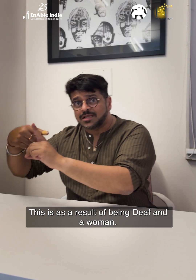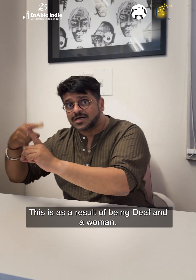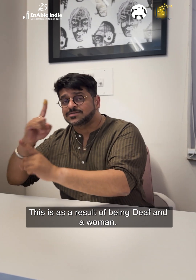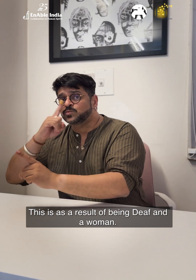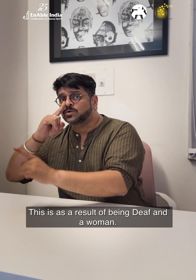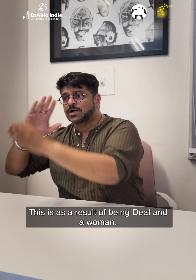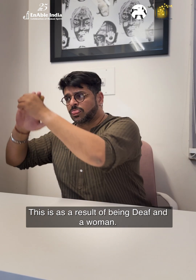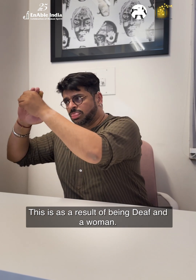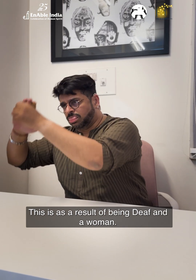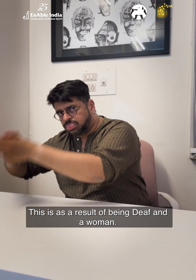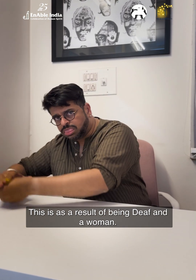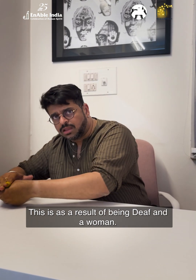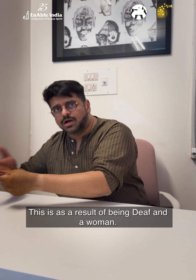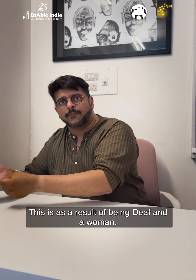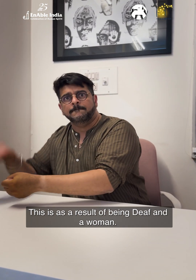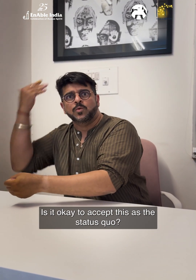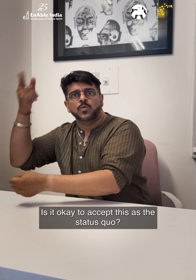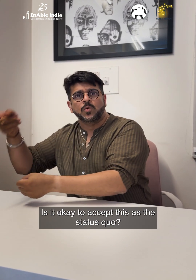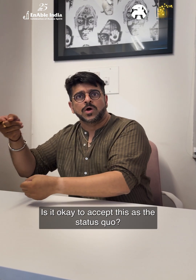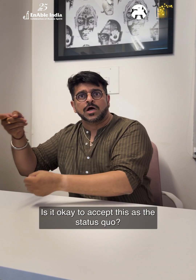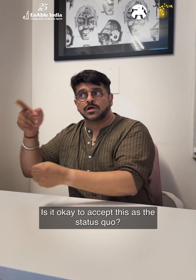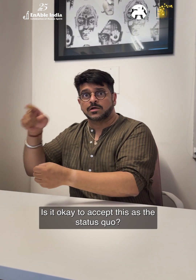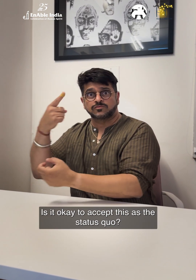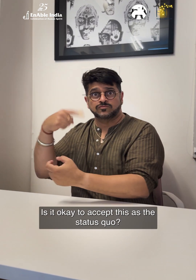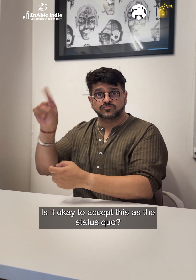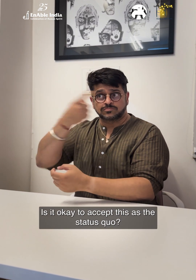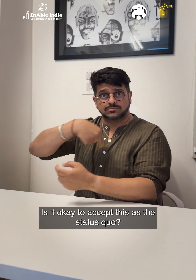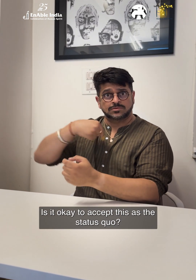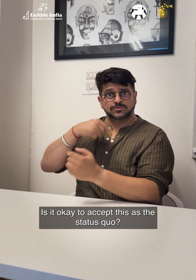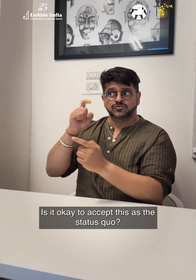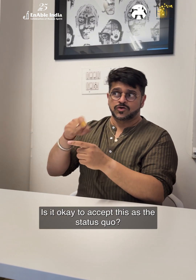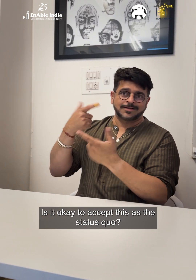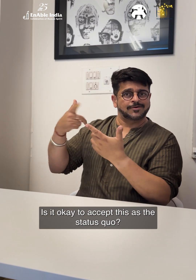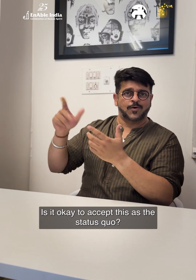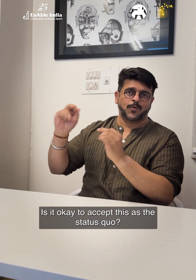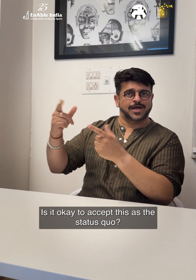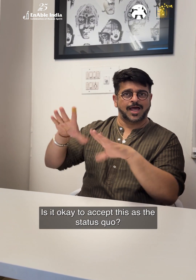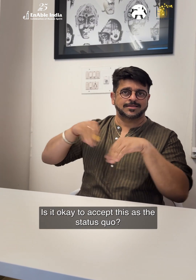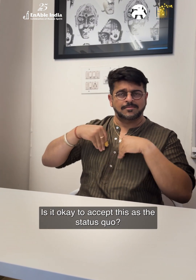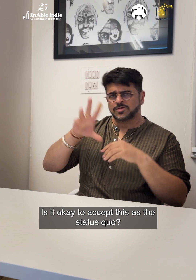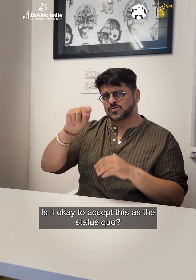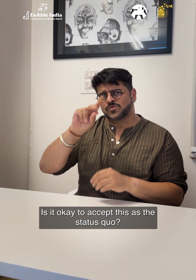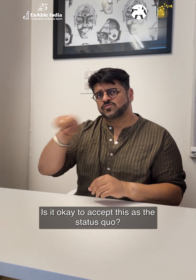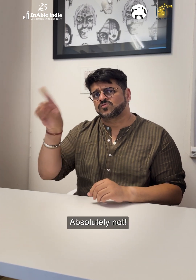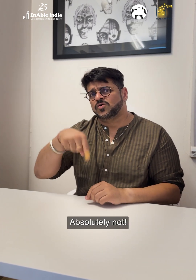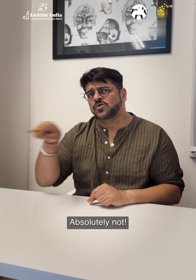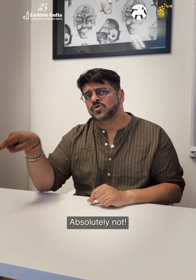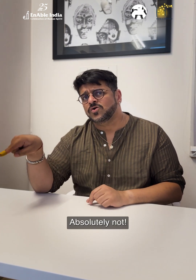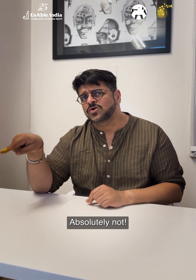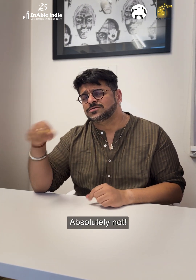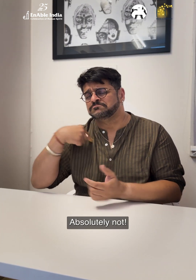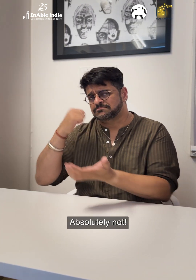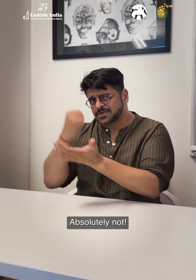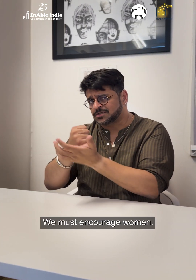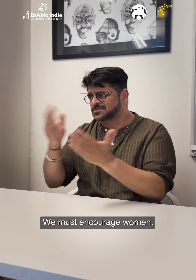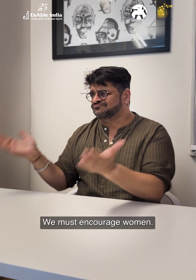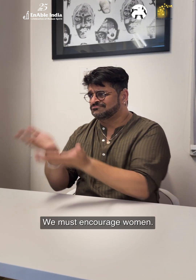का सामना कराना पड़ता है। ये बधिर और महिला होने के कारण होता है। क्या इसे यथास्थिति के रूप में स्वीकार करना ठीक है? बिल्कुल